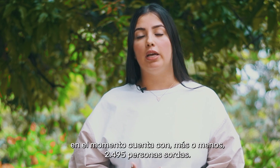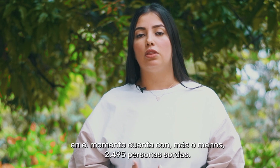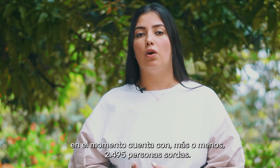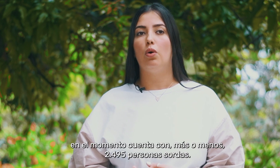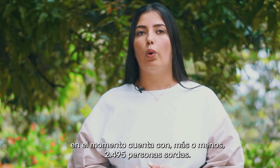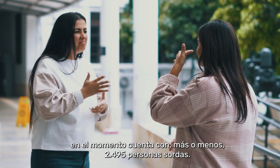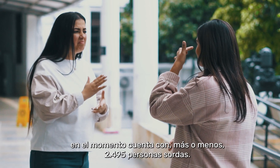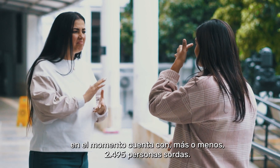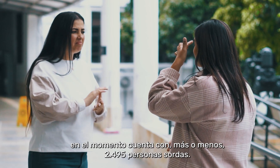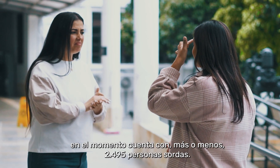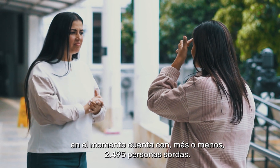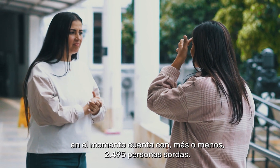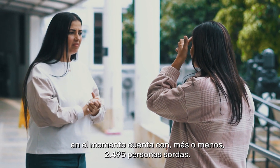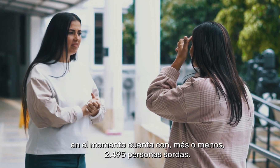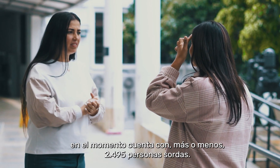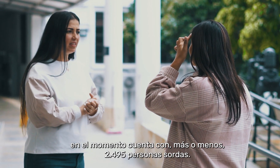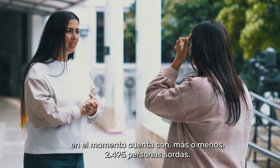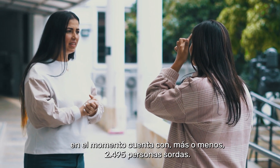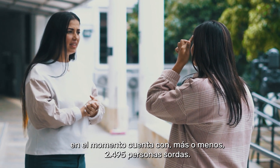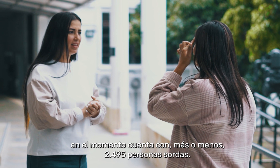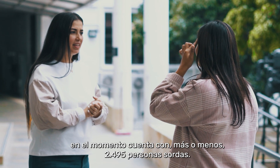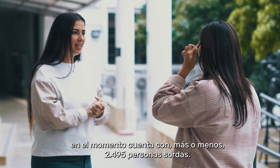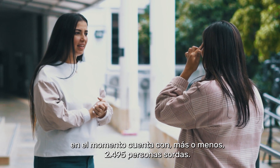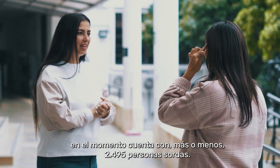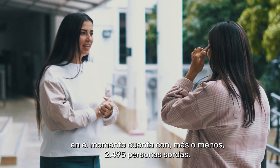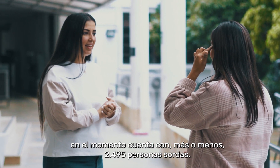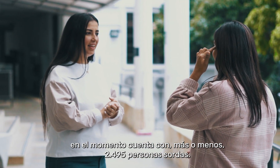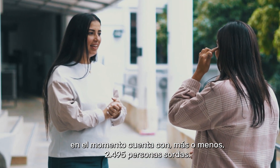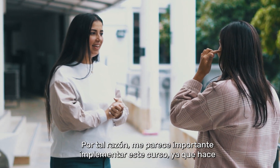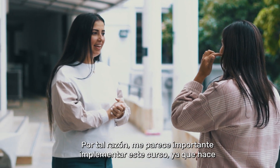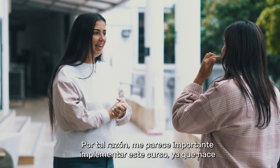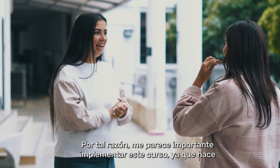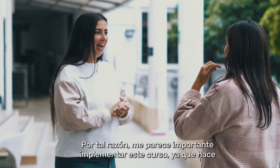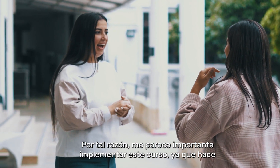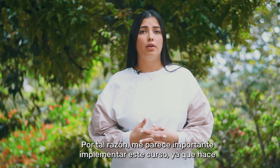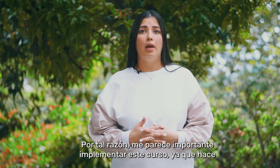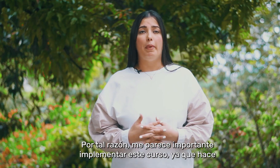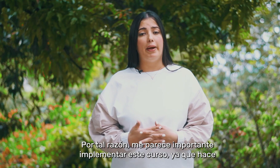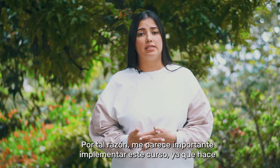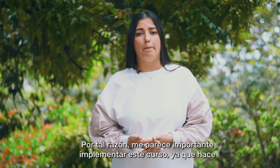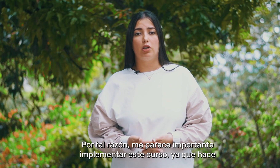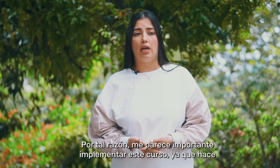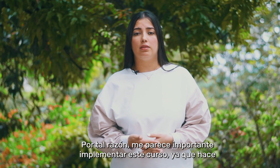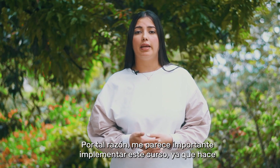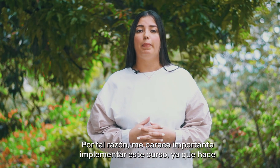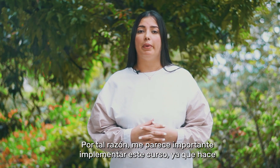momento cuenta con más o menos 2.495 personas sordas. Por tal razón, me parece importante implementar